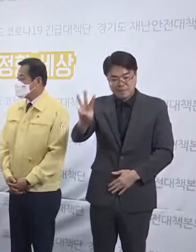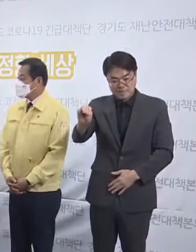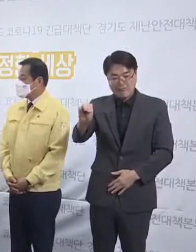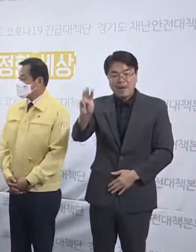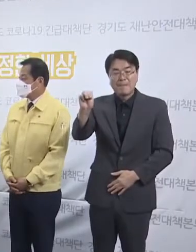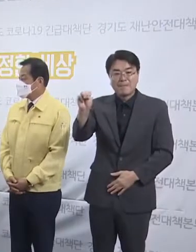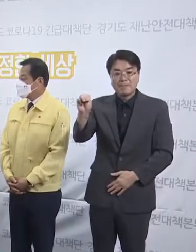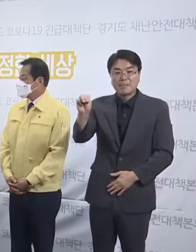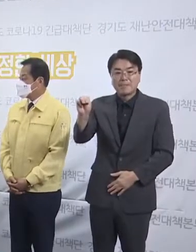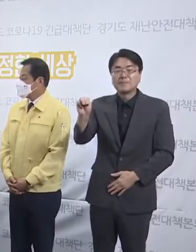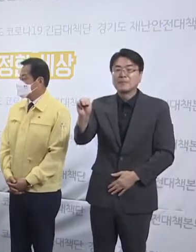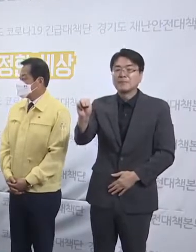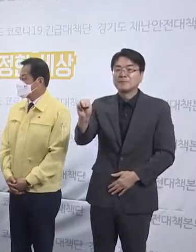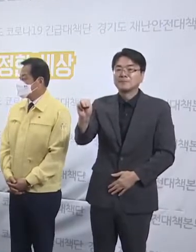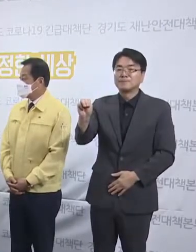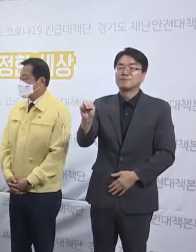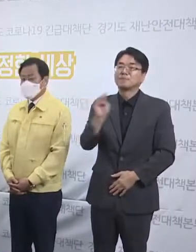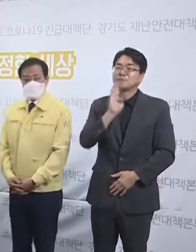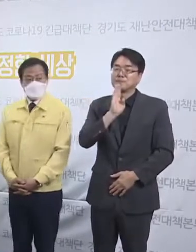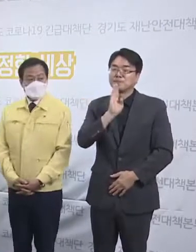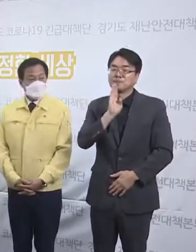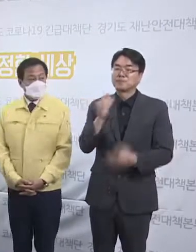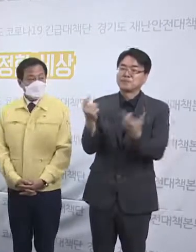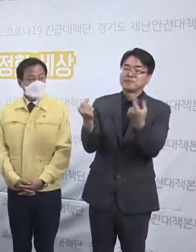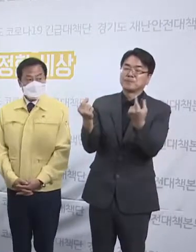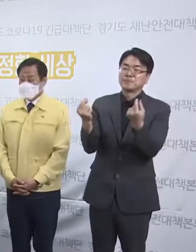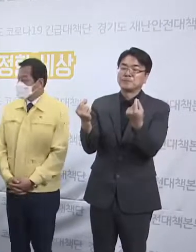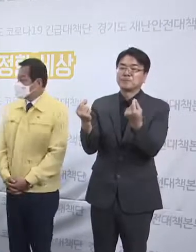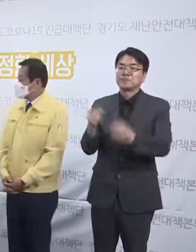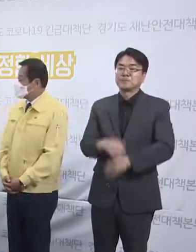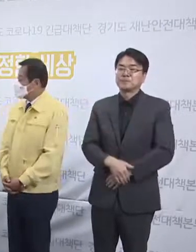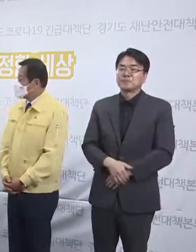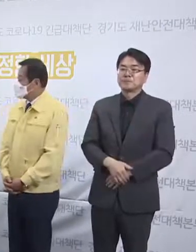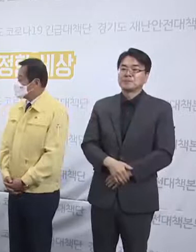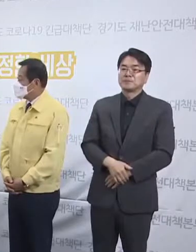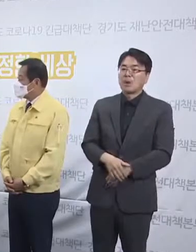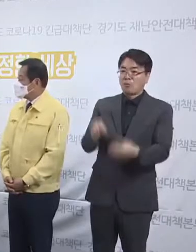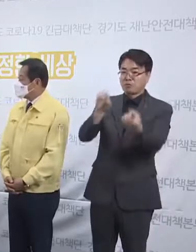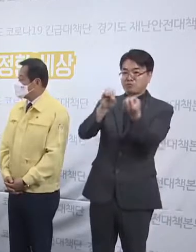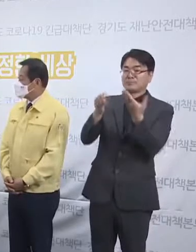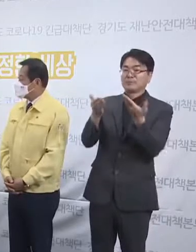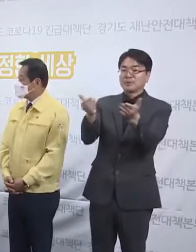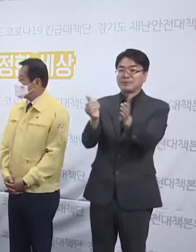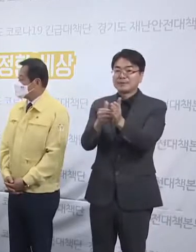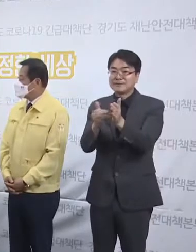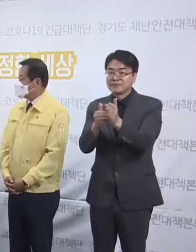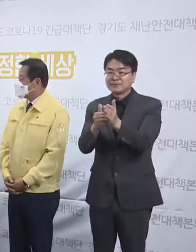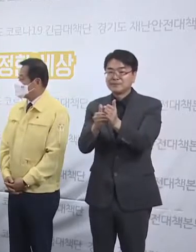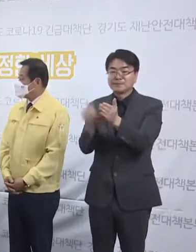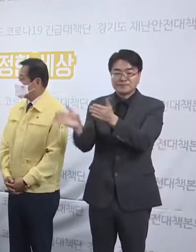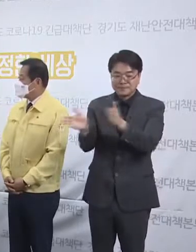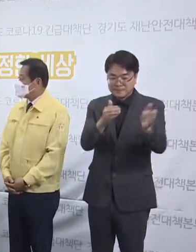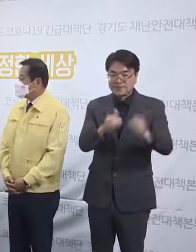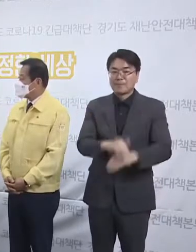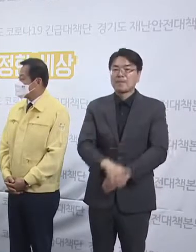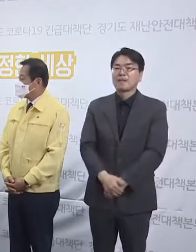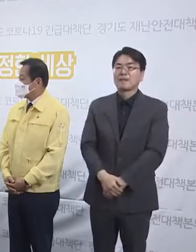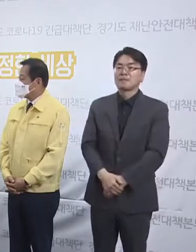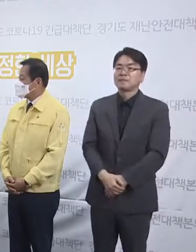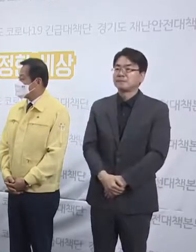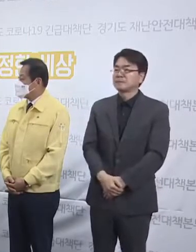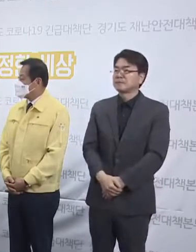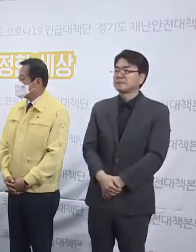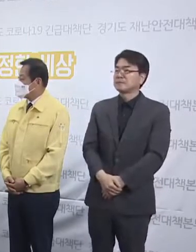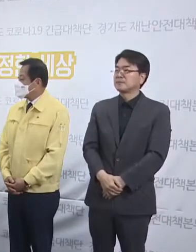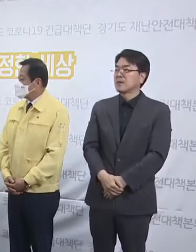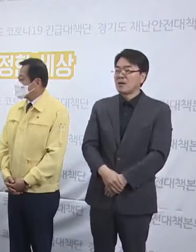333만 명? 예, 네. 말씀하셨기 때문에 답변을 가름토록 하고요. 이번